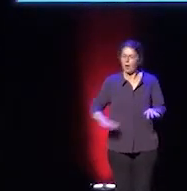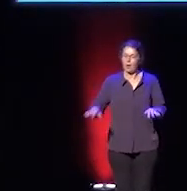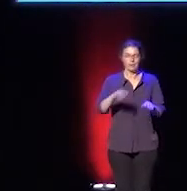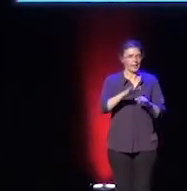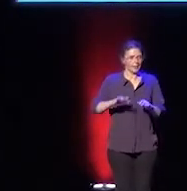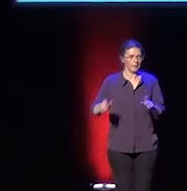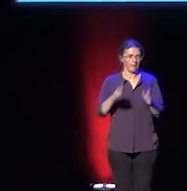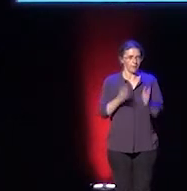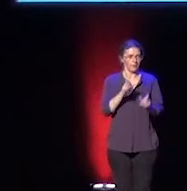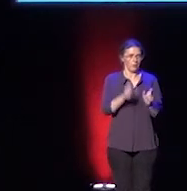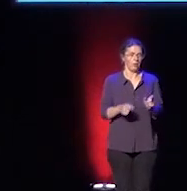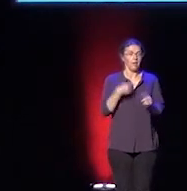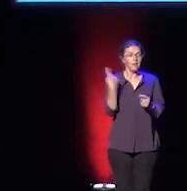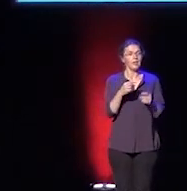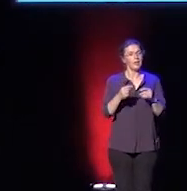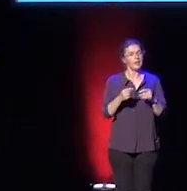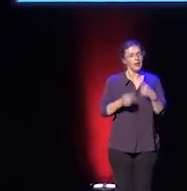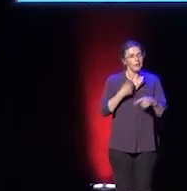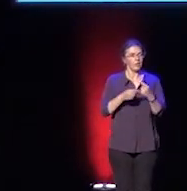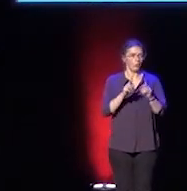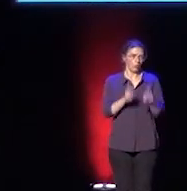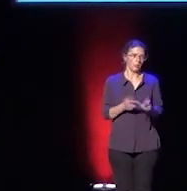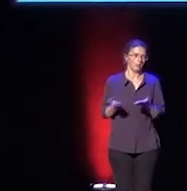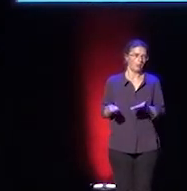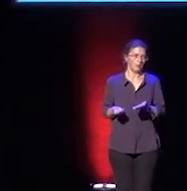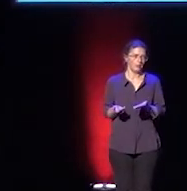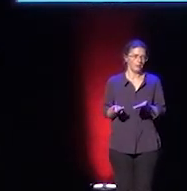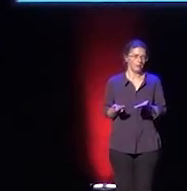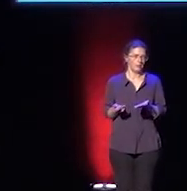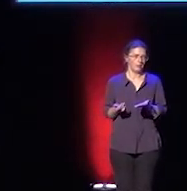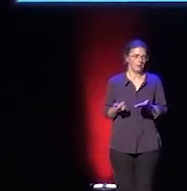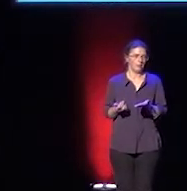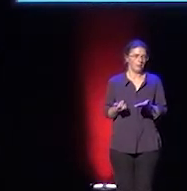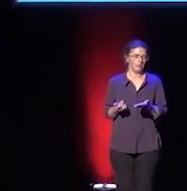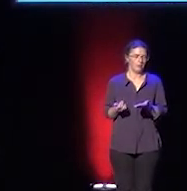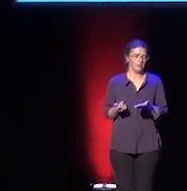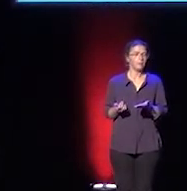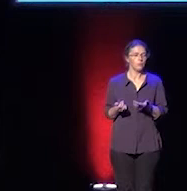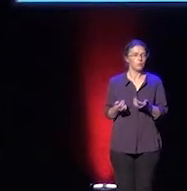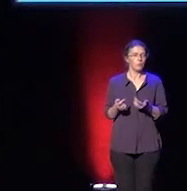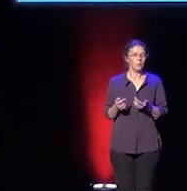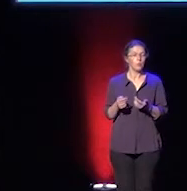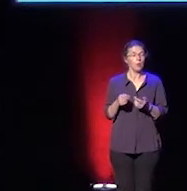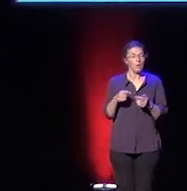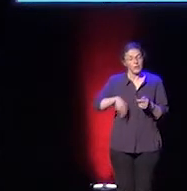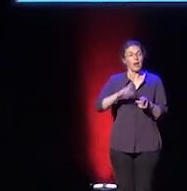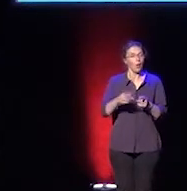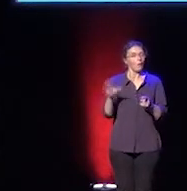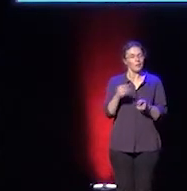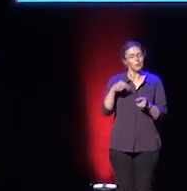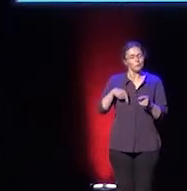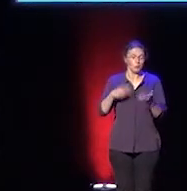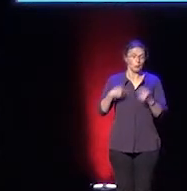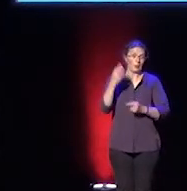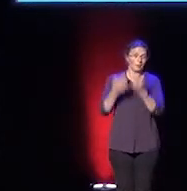Bereichen. Die entwickeln diese Konzepte und sie sind auch zum großen Teil durchgerechnet, sofern sie sich